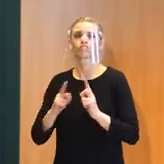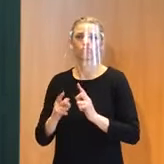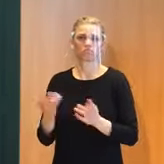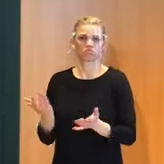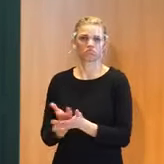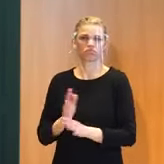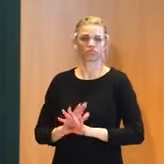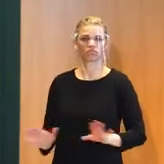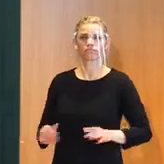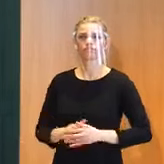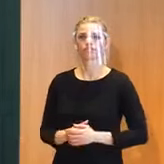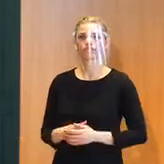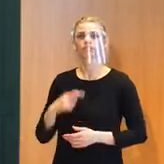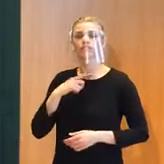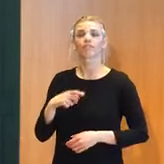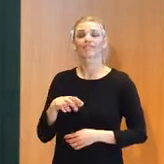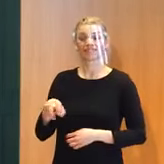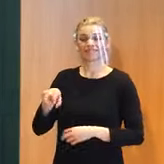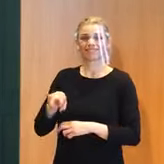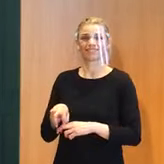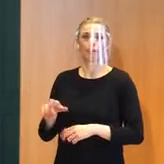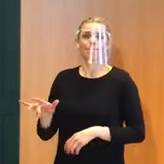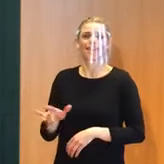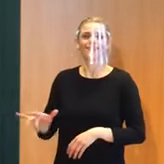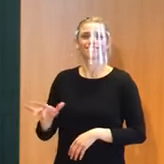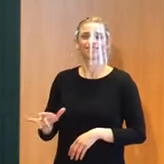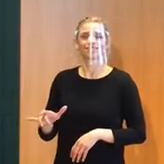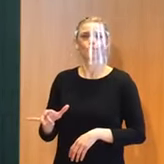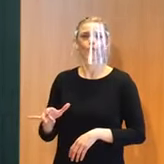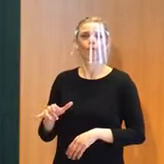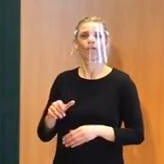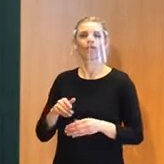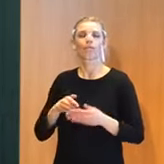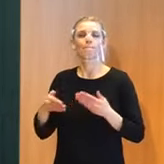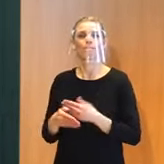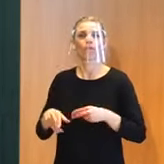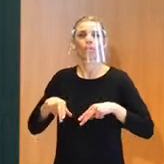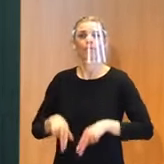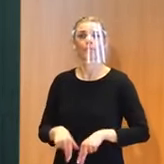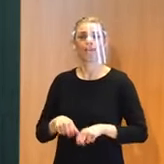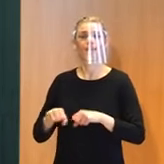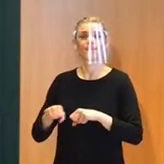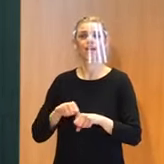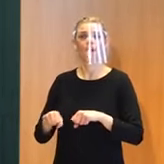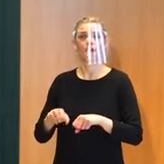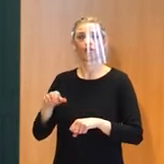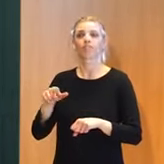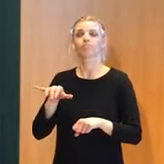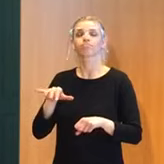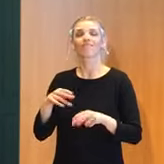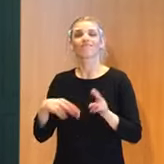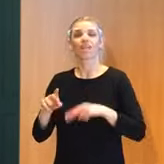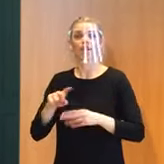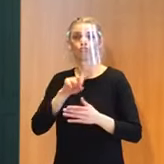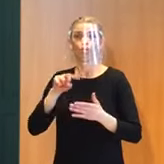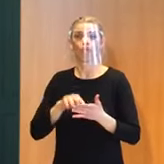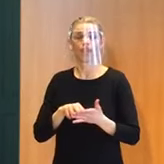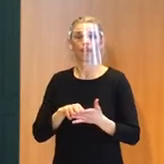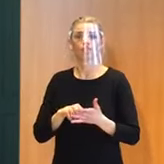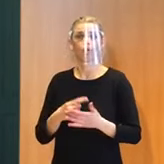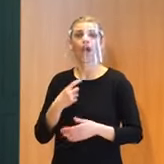Stolička vicepremiéra vytvára o mnoho viac otázok ako riešení. Ja to považujem za